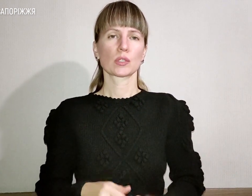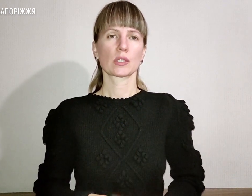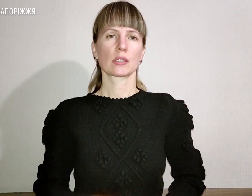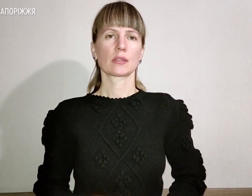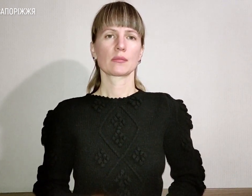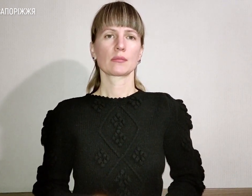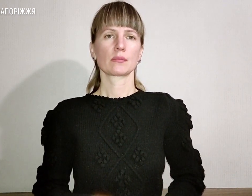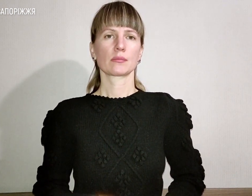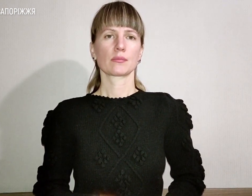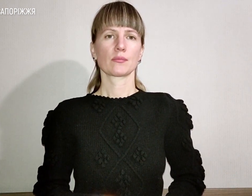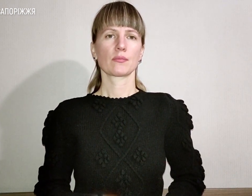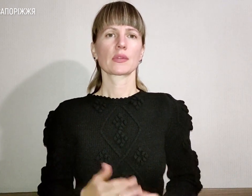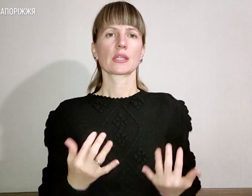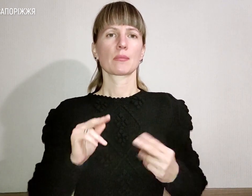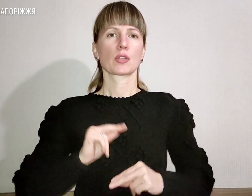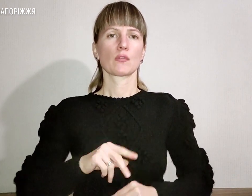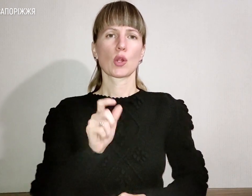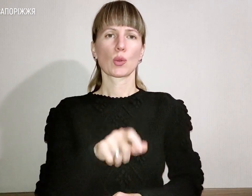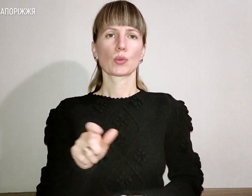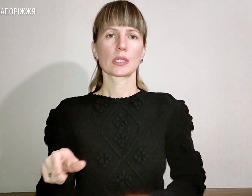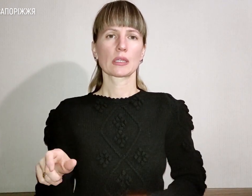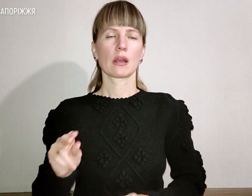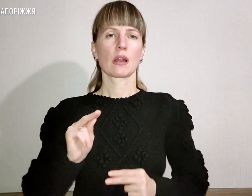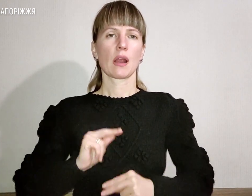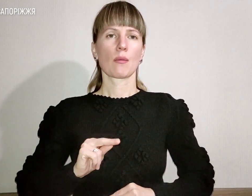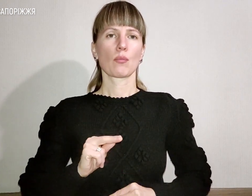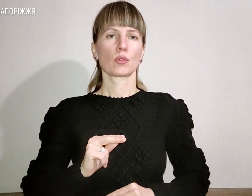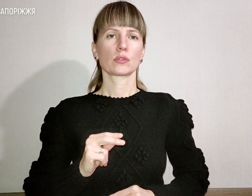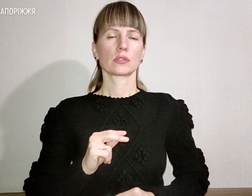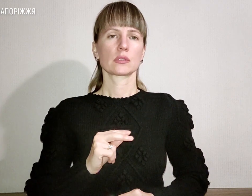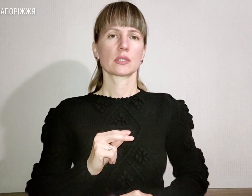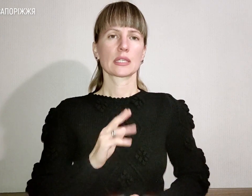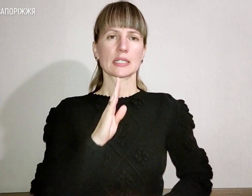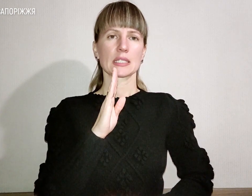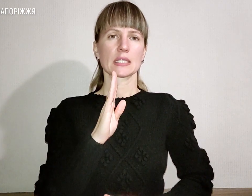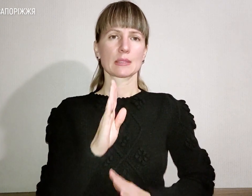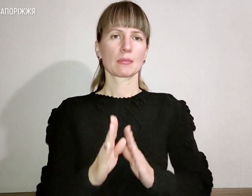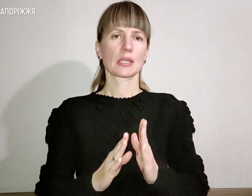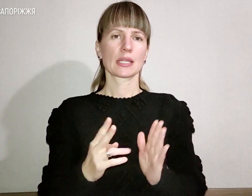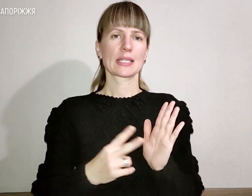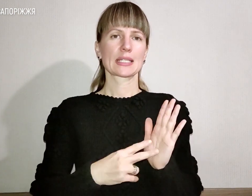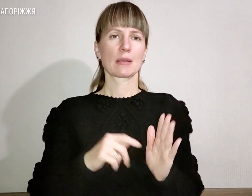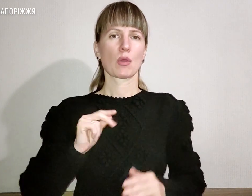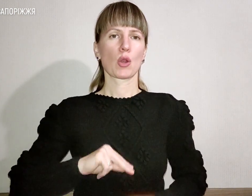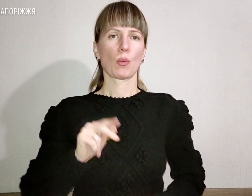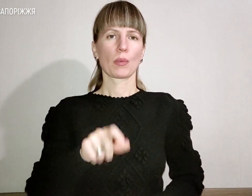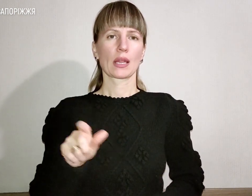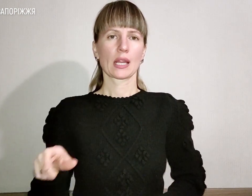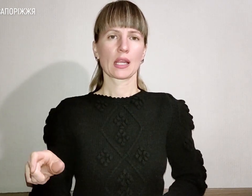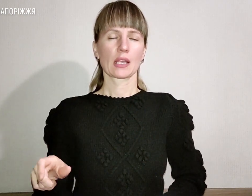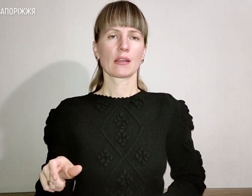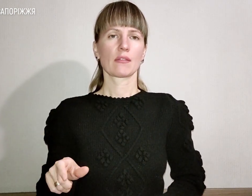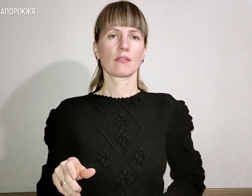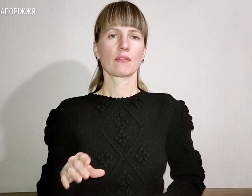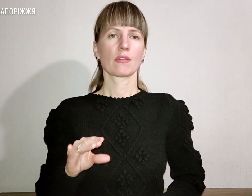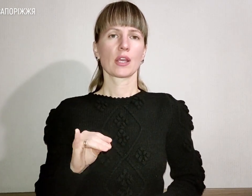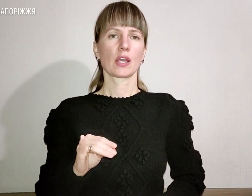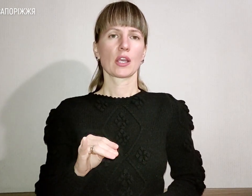Скільки працювало людей? Работала зміна. Працювала зміна. 7 робітників. І взагалі люди не виявляють